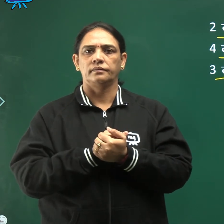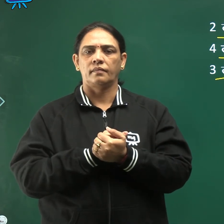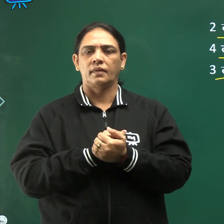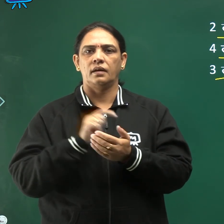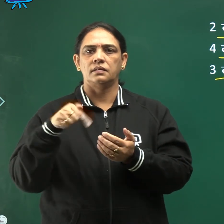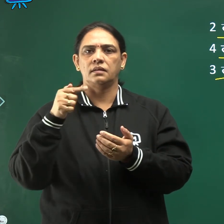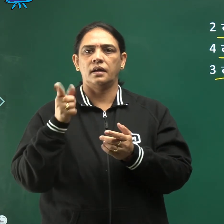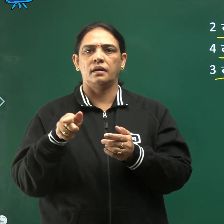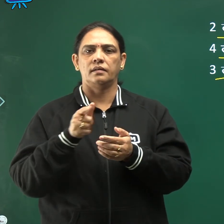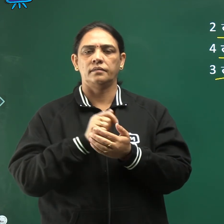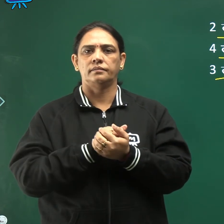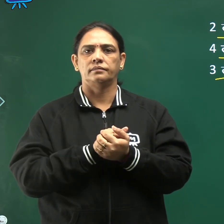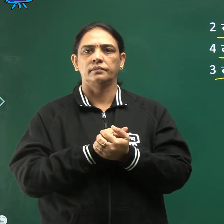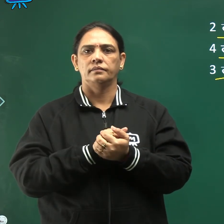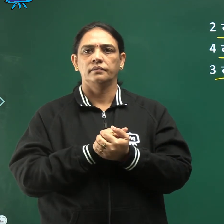अतः